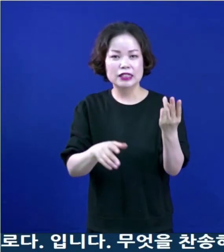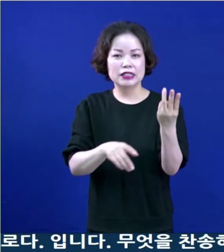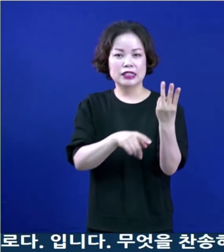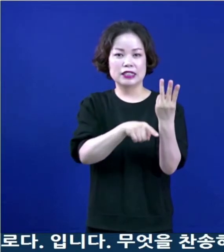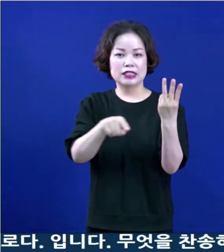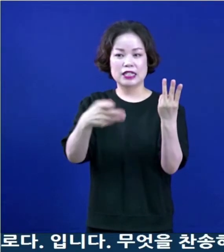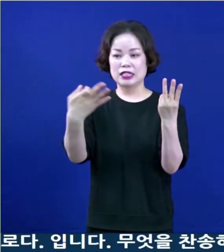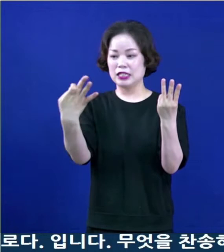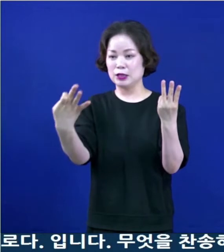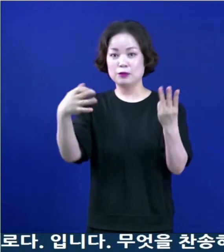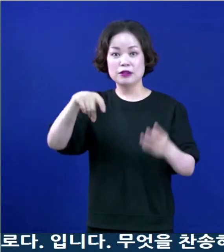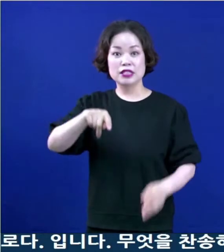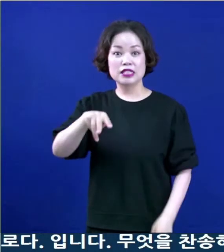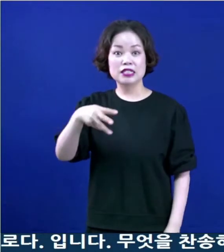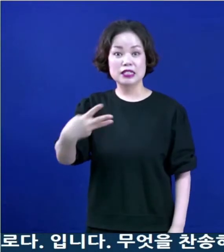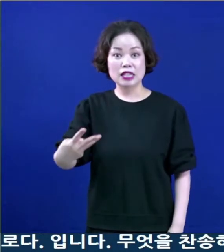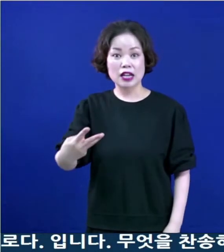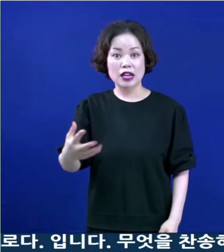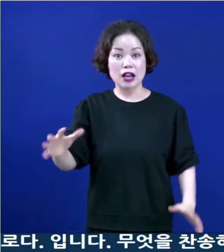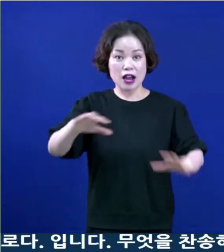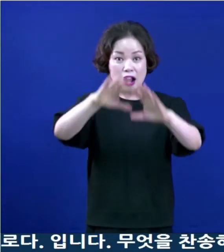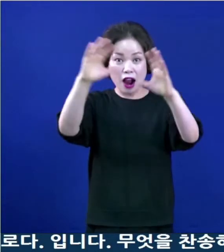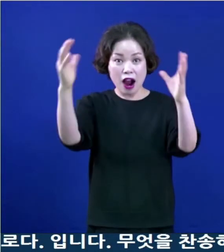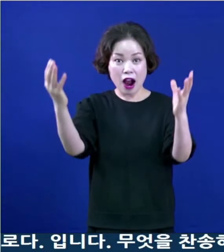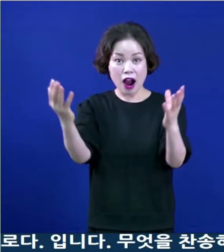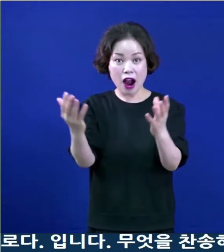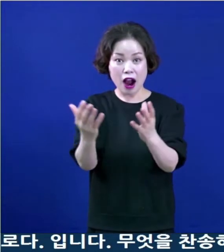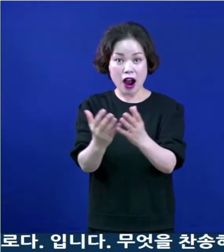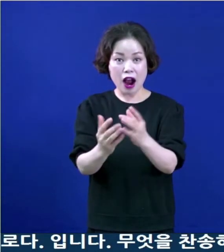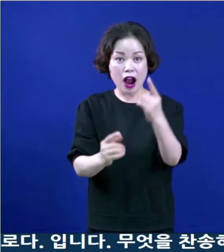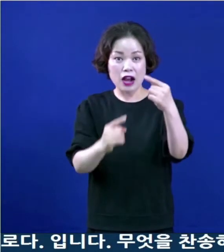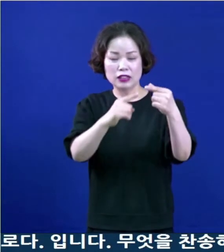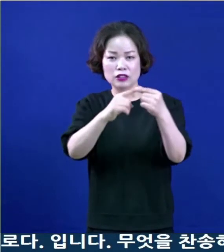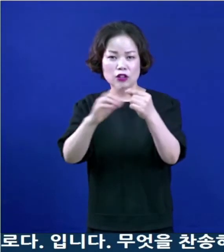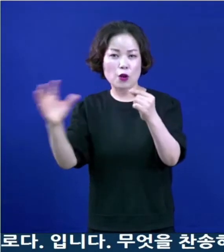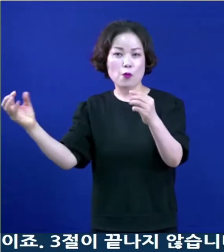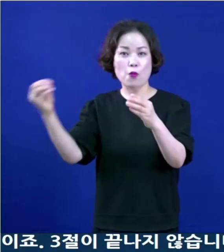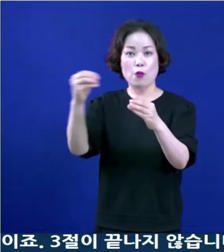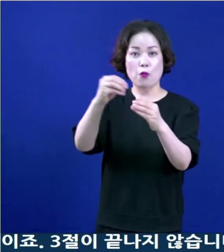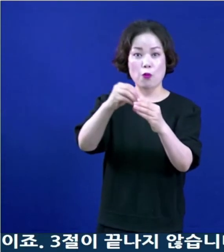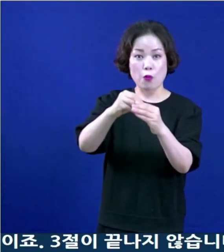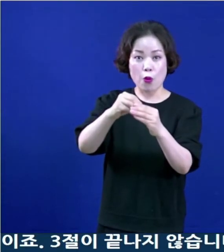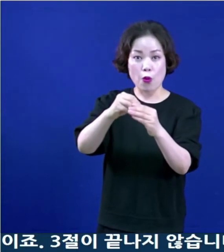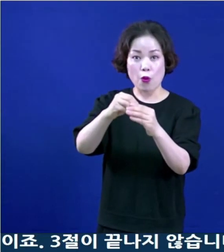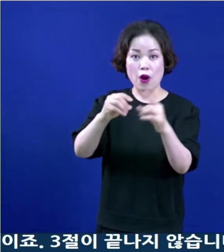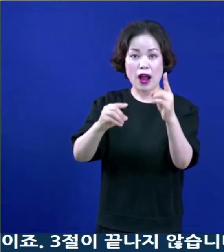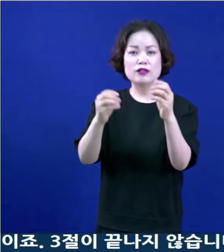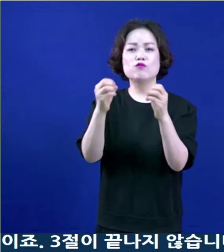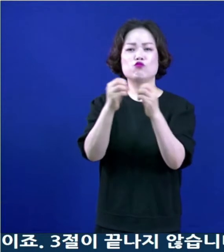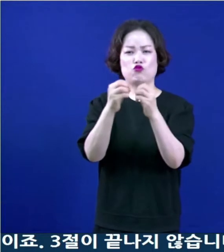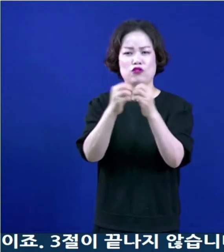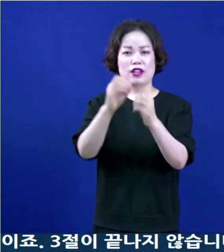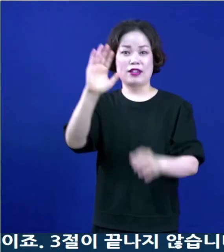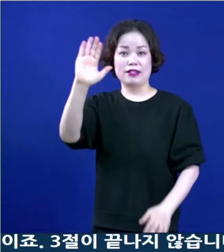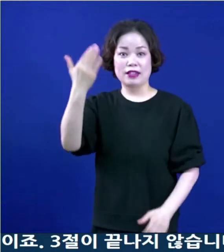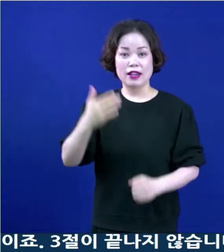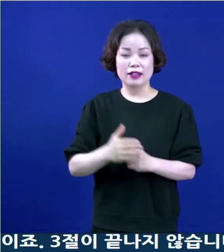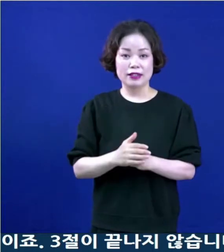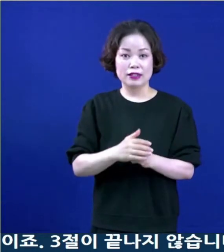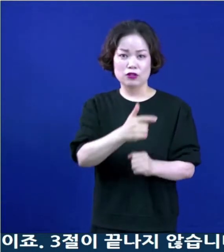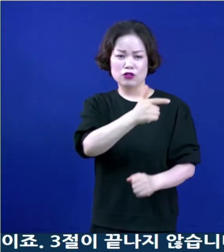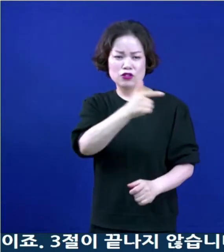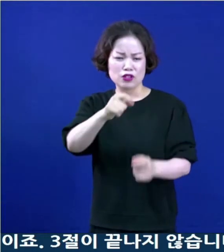14절까지가 모두 다 한 덩어리, 한 절에 해당하는 한 문장이 되는 것이죠. 굉장히